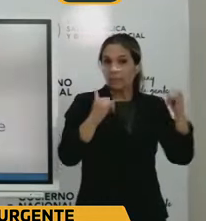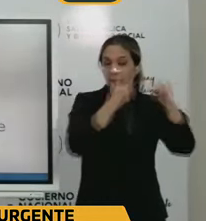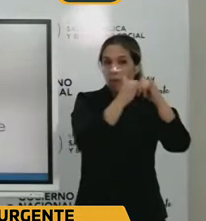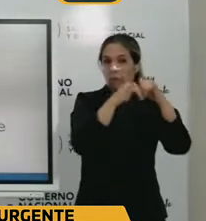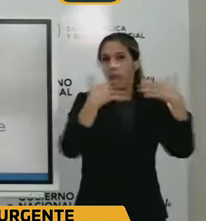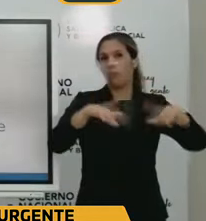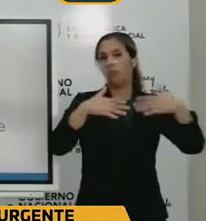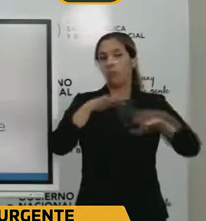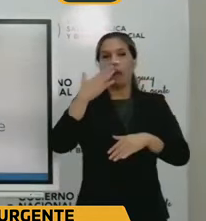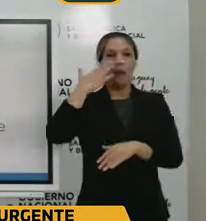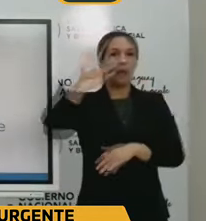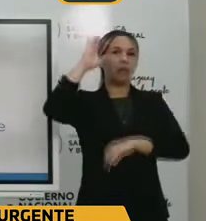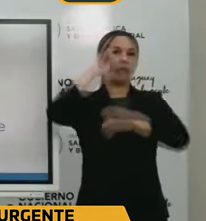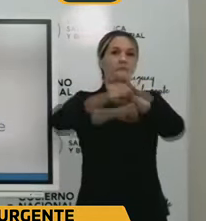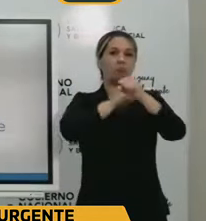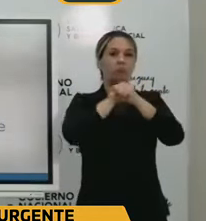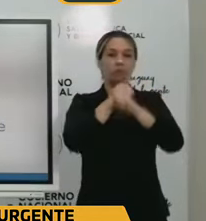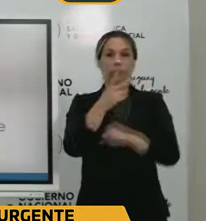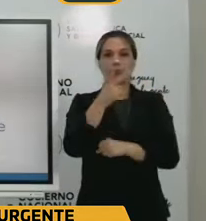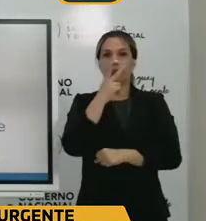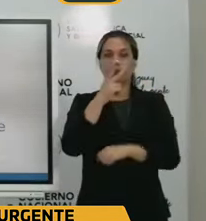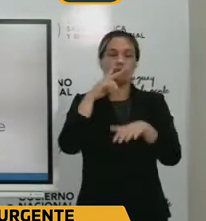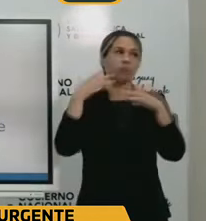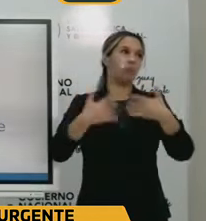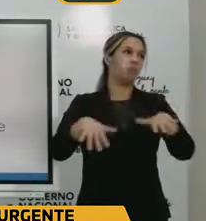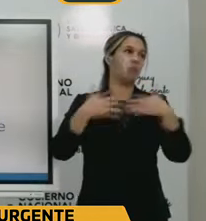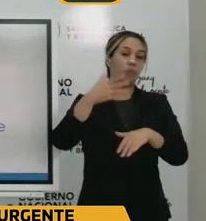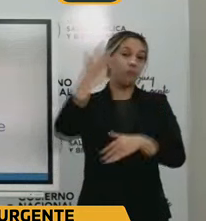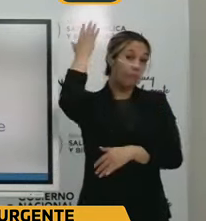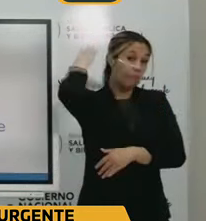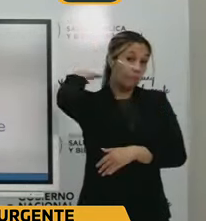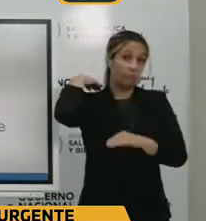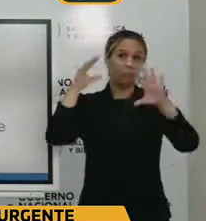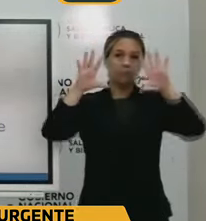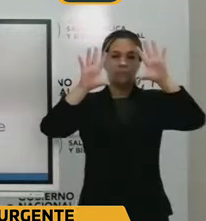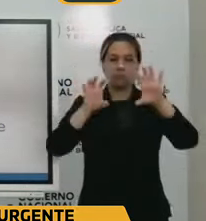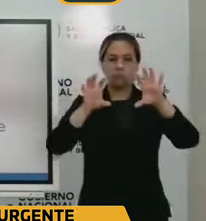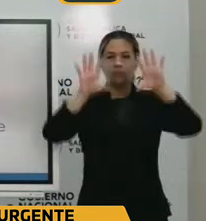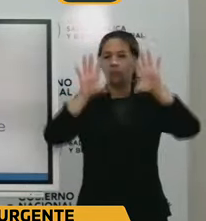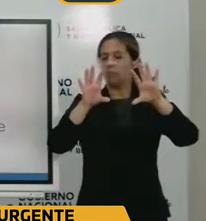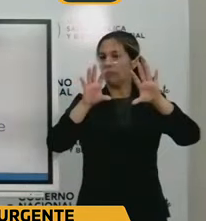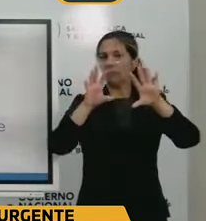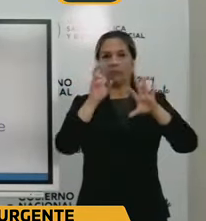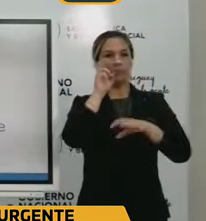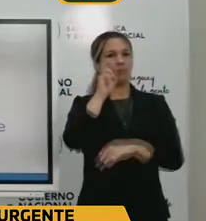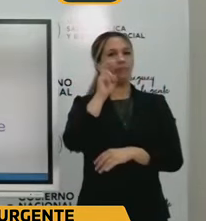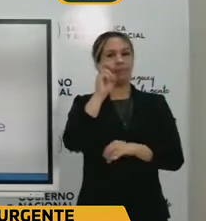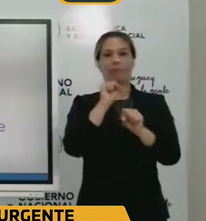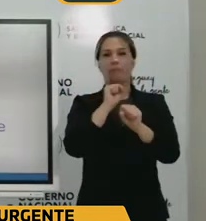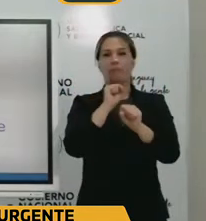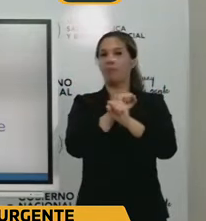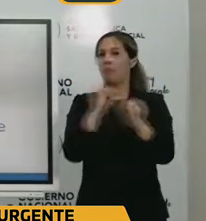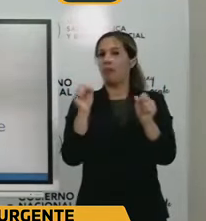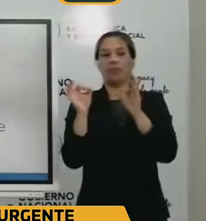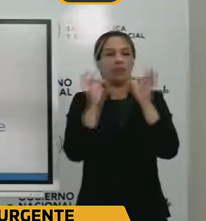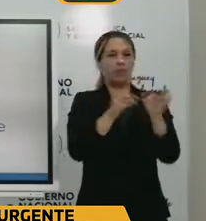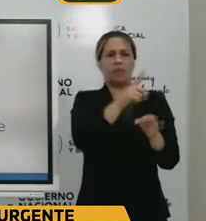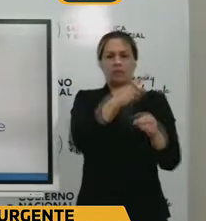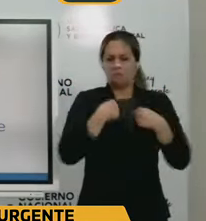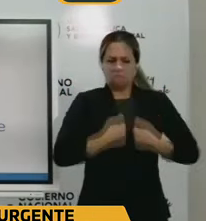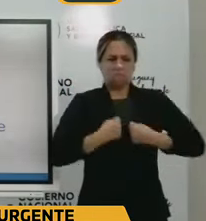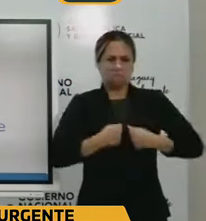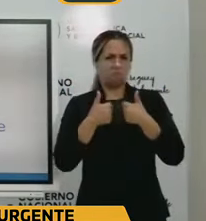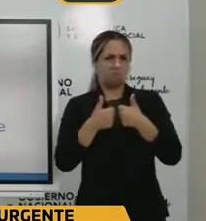fuma mucho mi tío, ¿verdad? Tiene un pulmón ahí que está medio complicadito, no es como para arriesgarle, ¿verdad? Aunque sienta